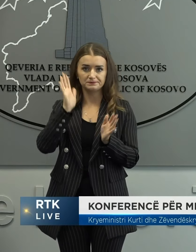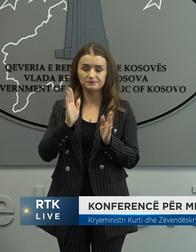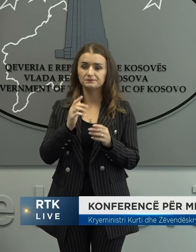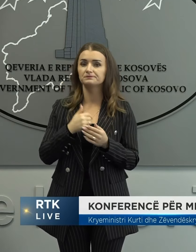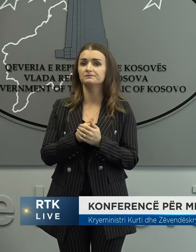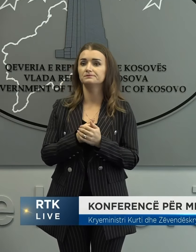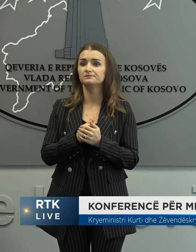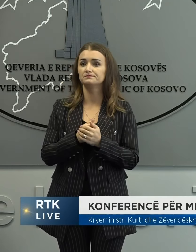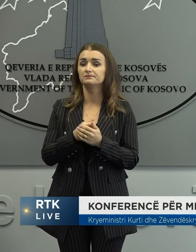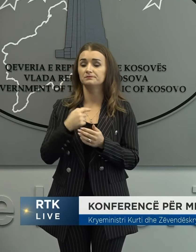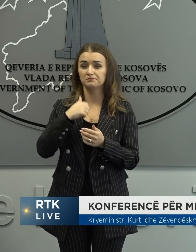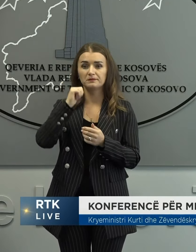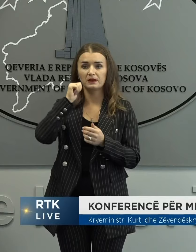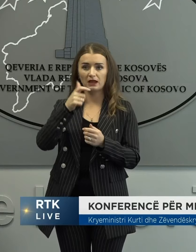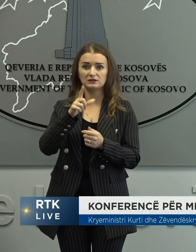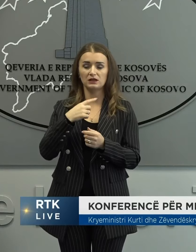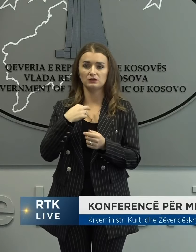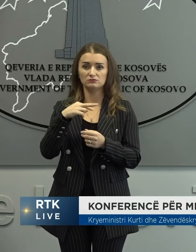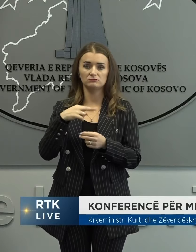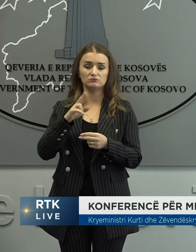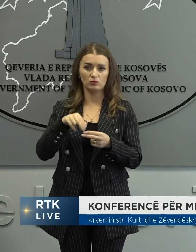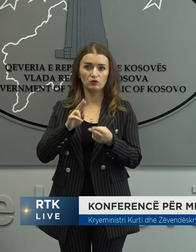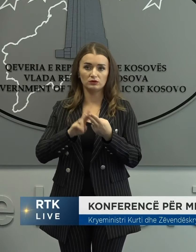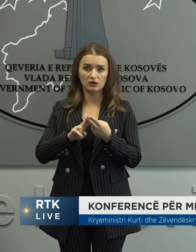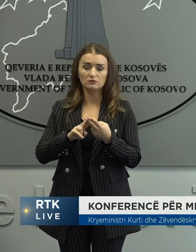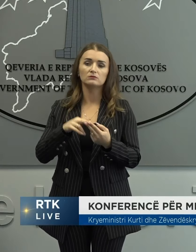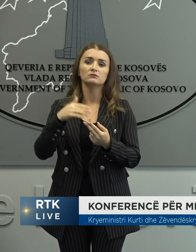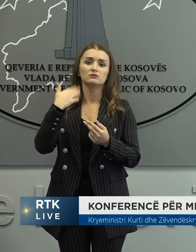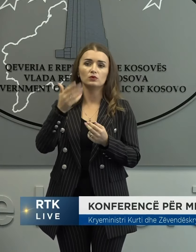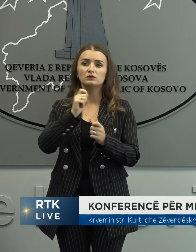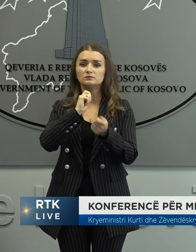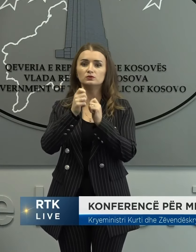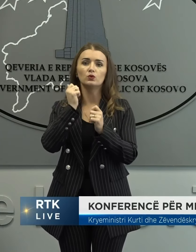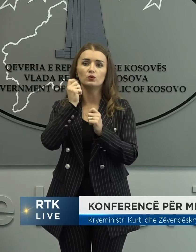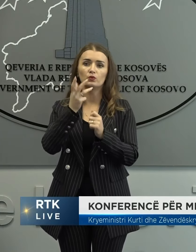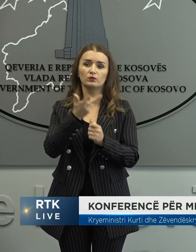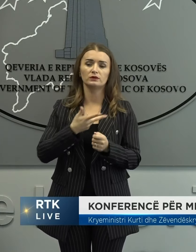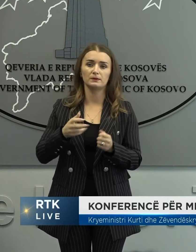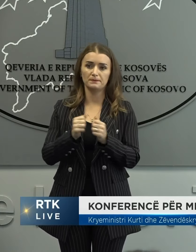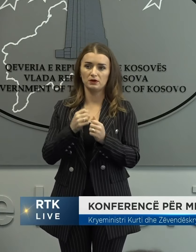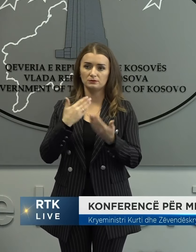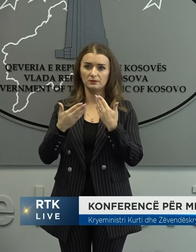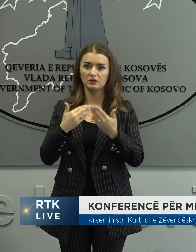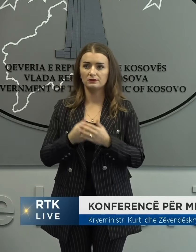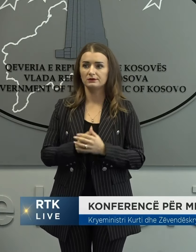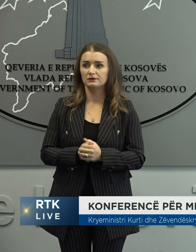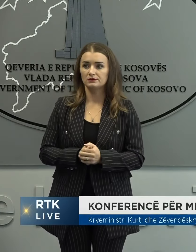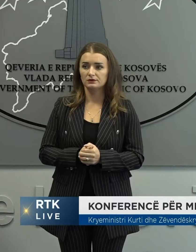të takoj emisarin Lajçak, ku pastaj do të mund të dakordohemi se si e cë tutja, përndeshme.